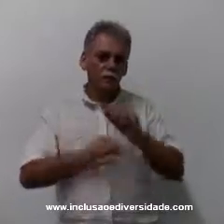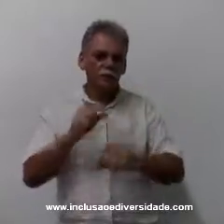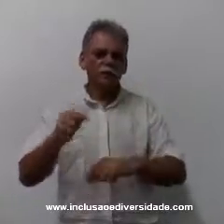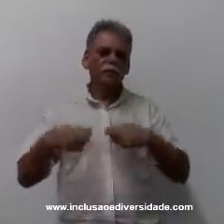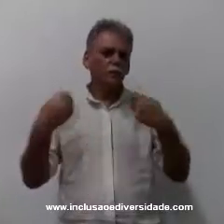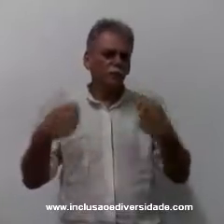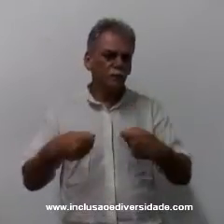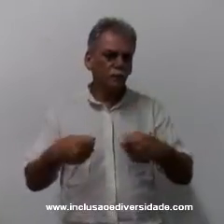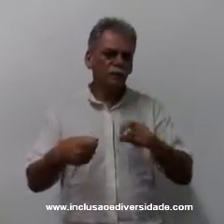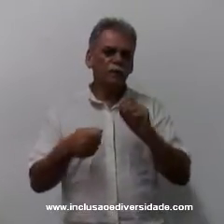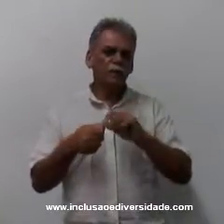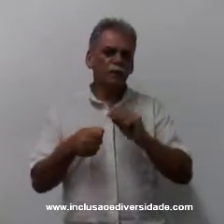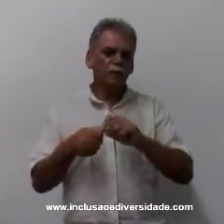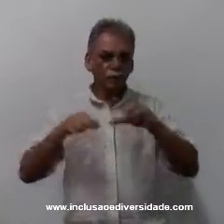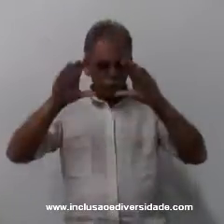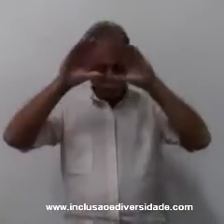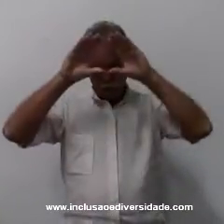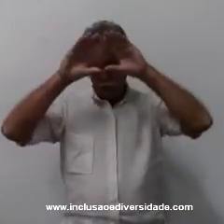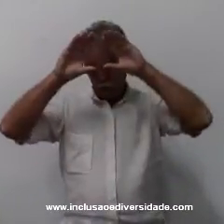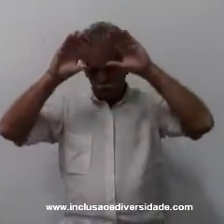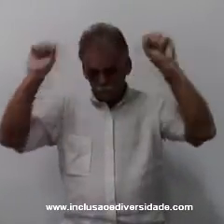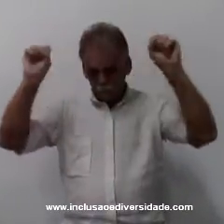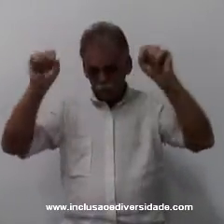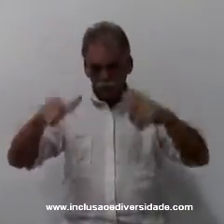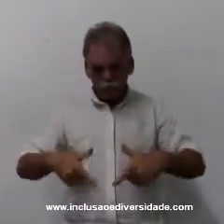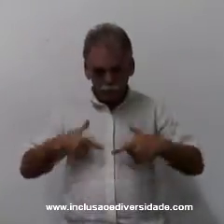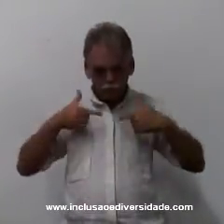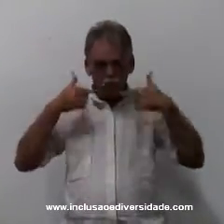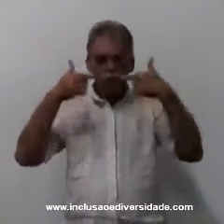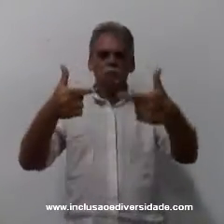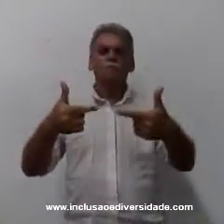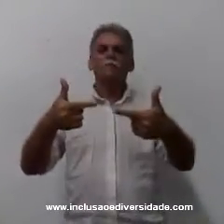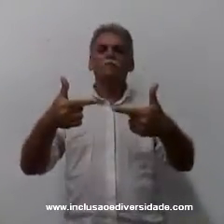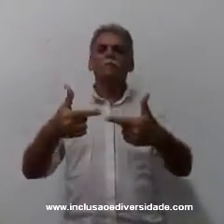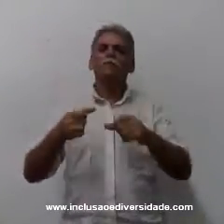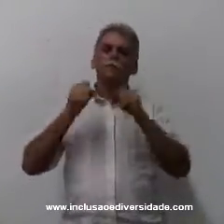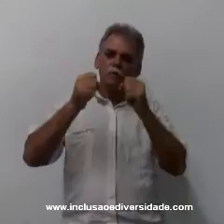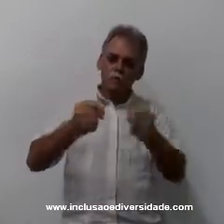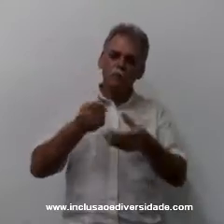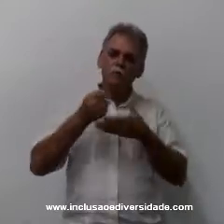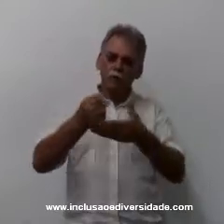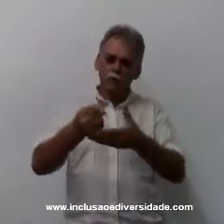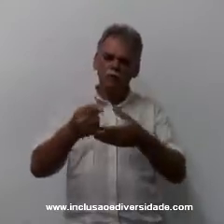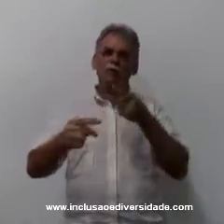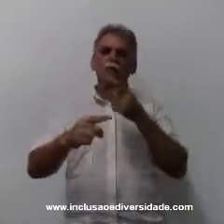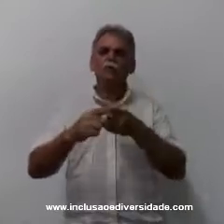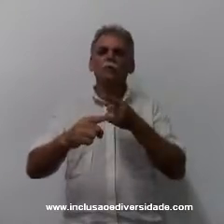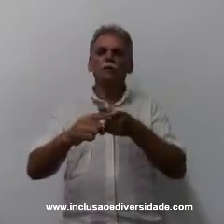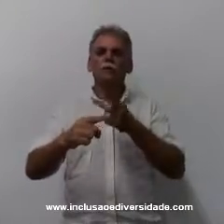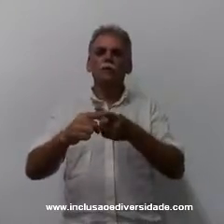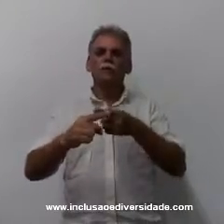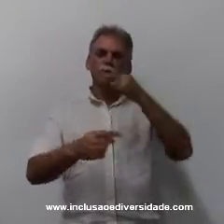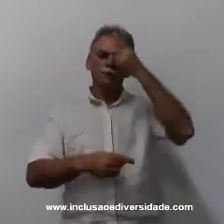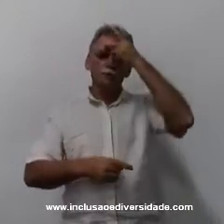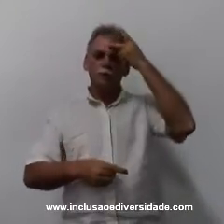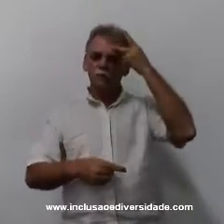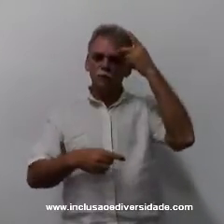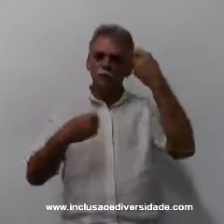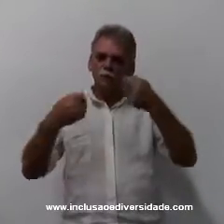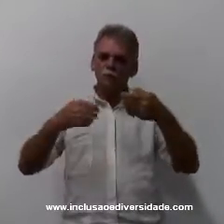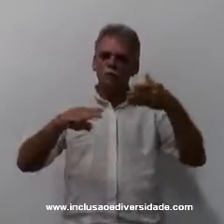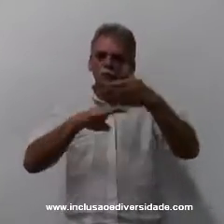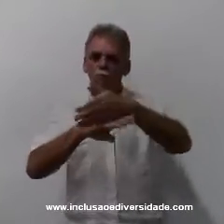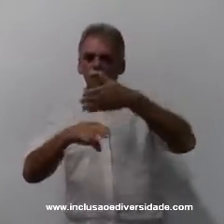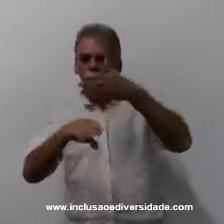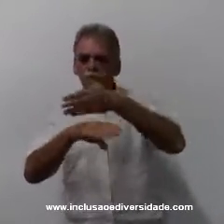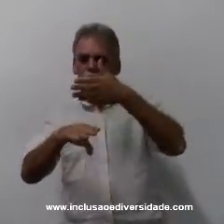o que a gente deve fazer para que um conselho realmente funcione, e por que as pessoas com